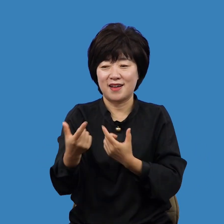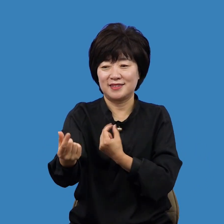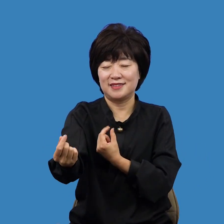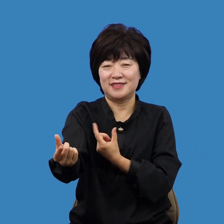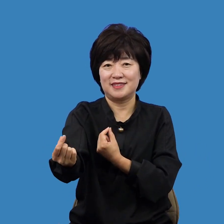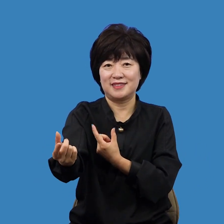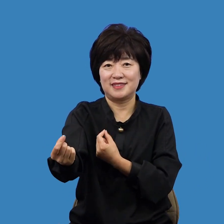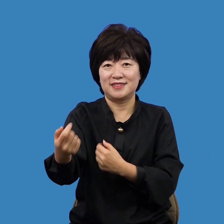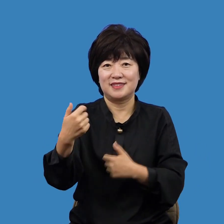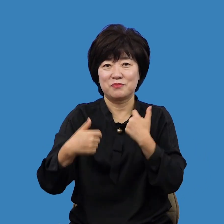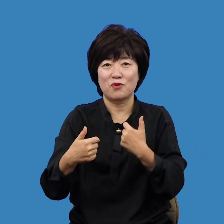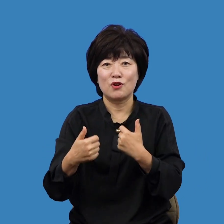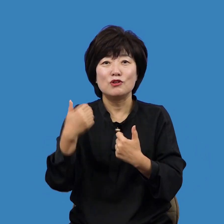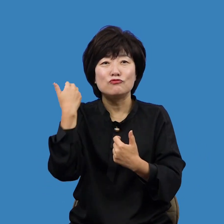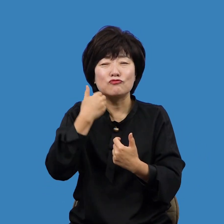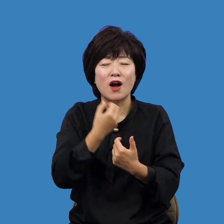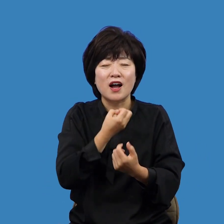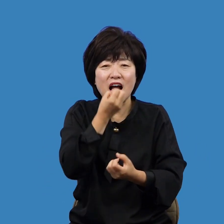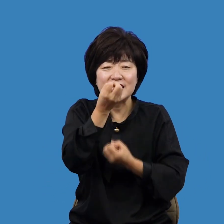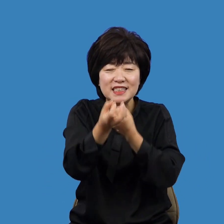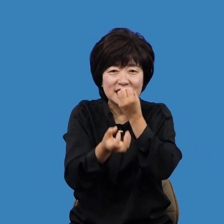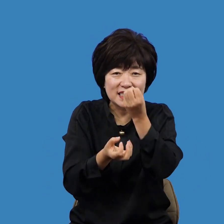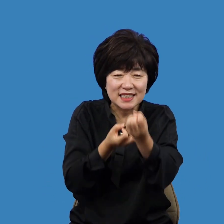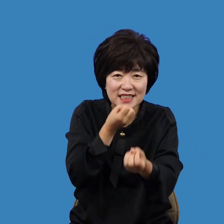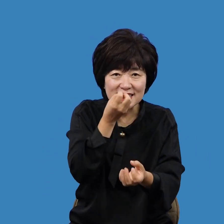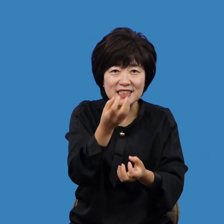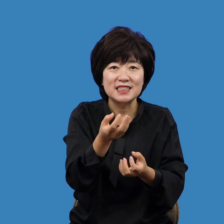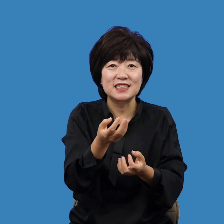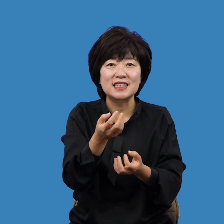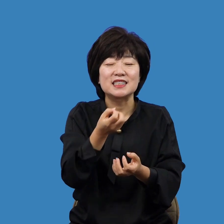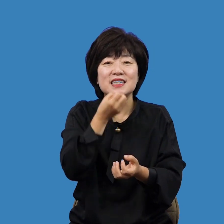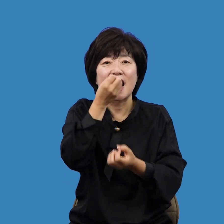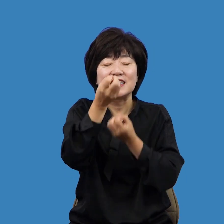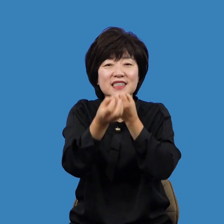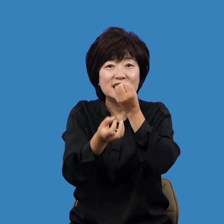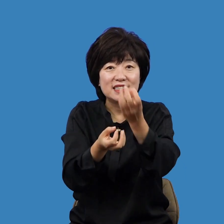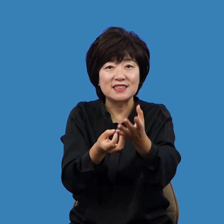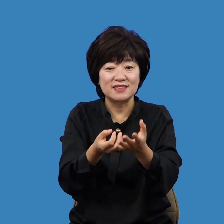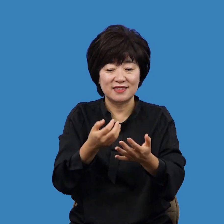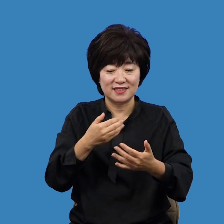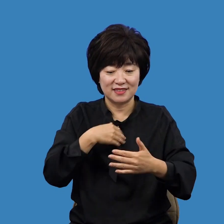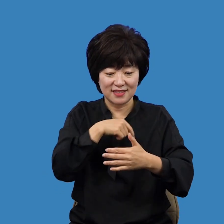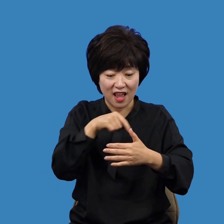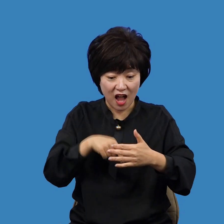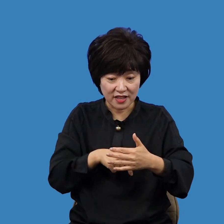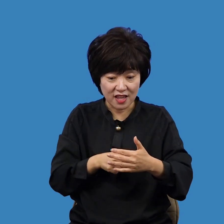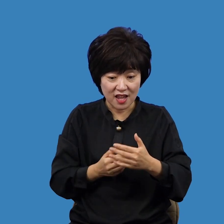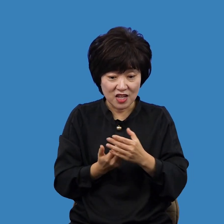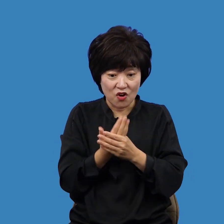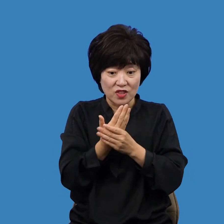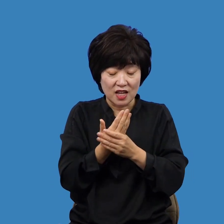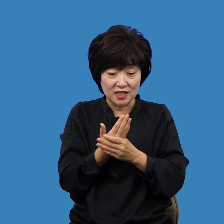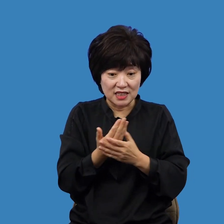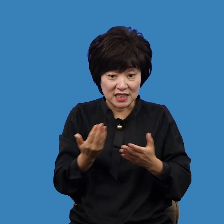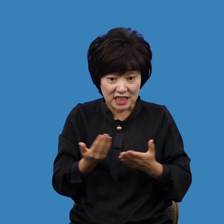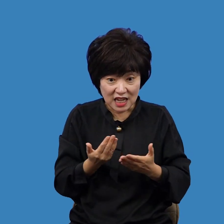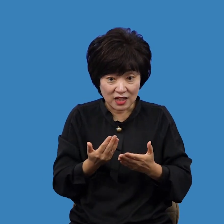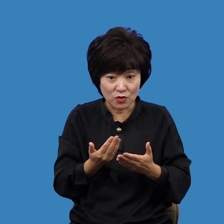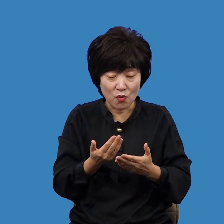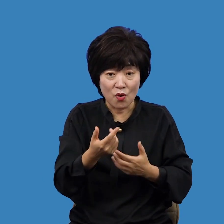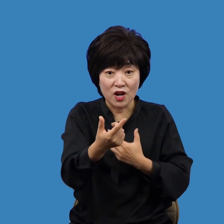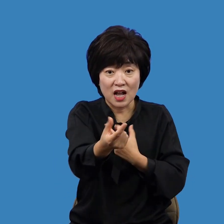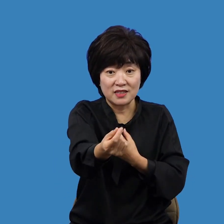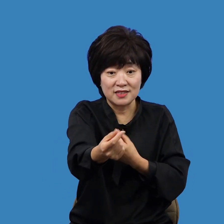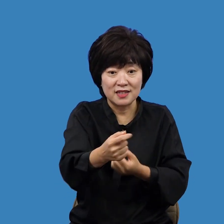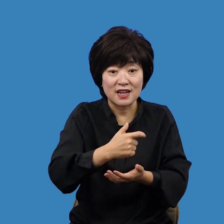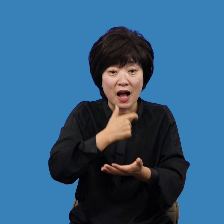않으세요? 앞에서 누군가 간증을 해. 그러면 그 간증은 그 사람 가운데 일어난 일인데 내가 막 감동이 되지. 내가 영적으로